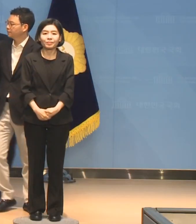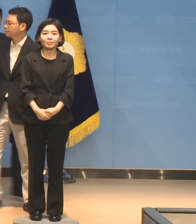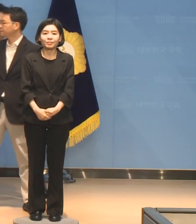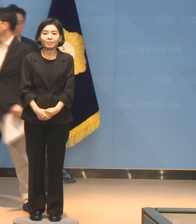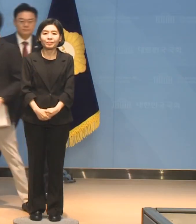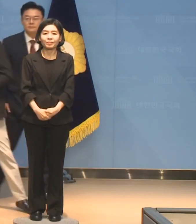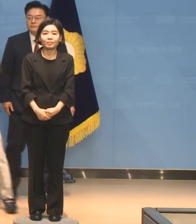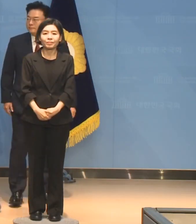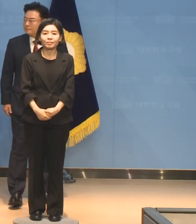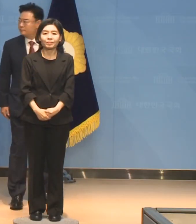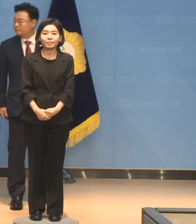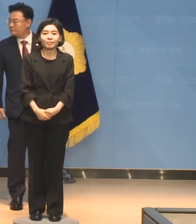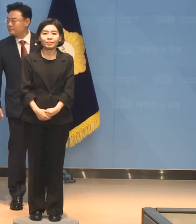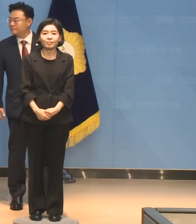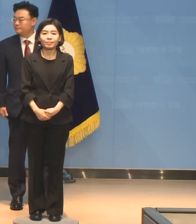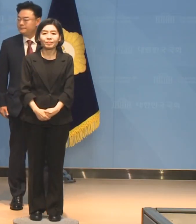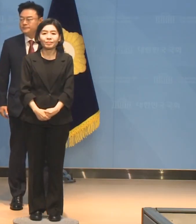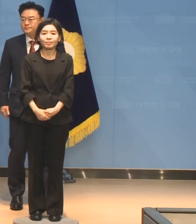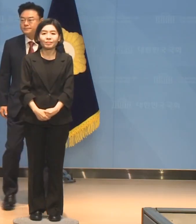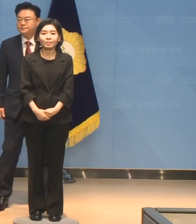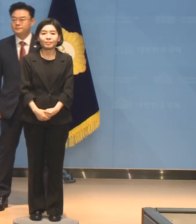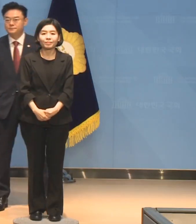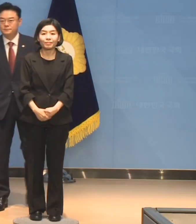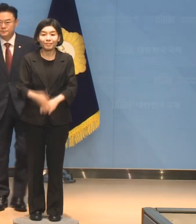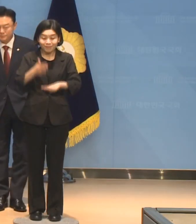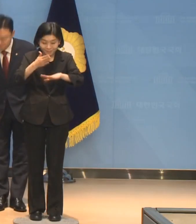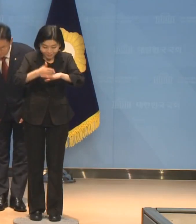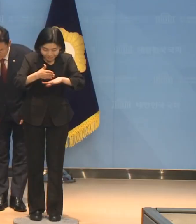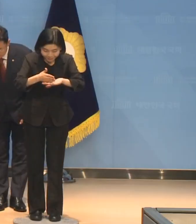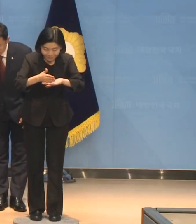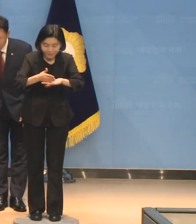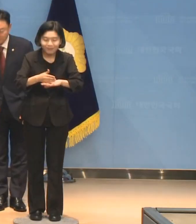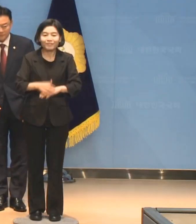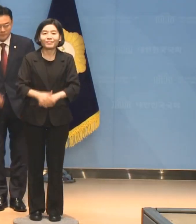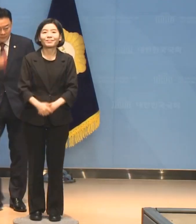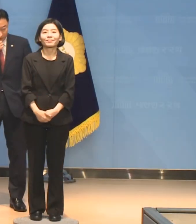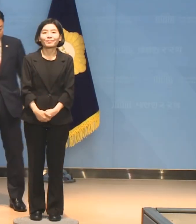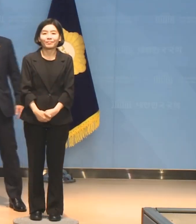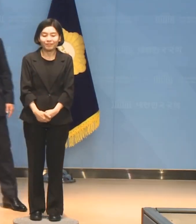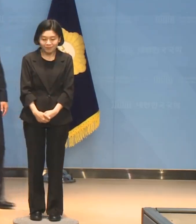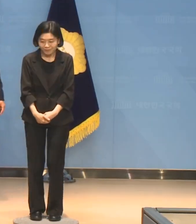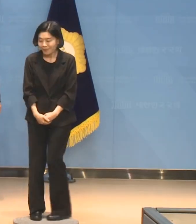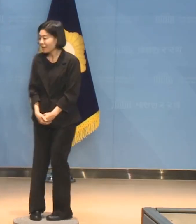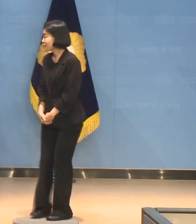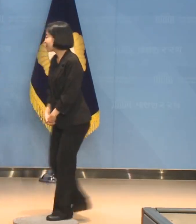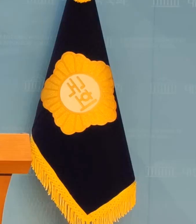예, 한재 의원님 나와주세요. 예, 알겠습니다. 고맙습니다. 여러분 수고하십시오.